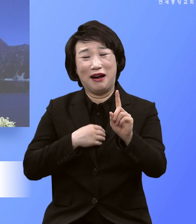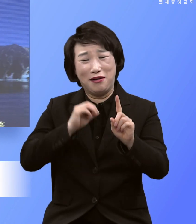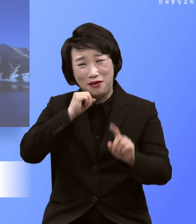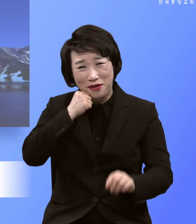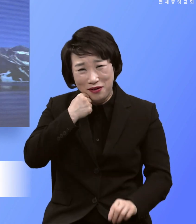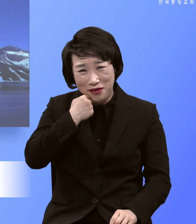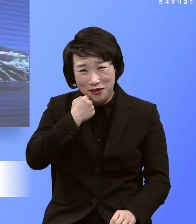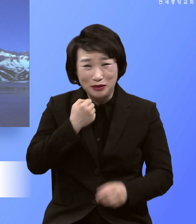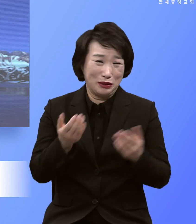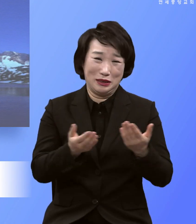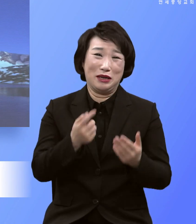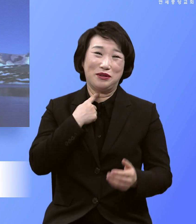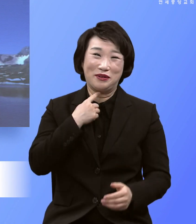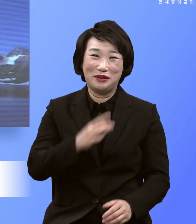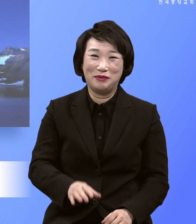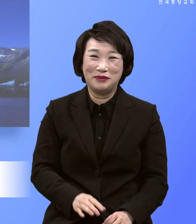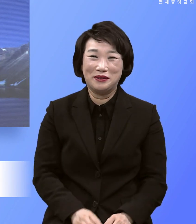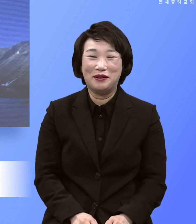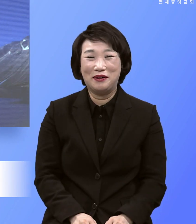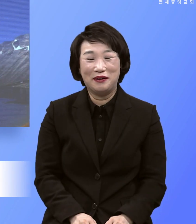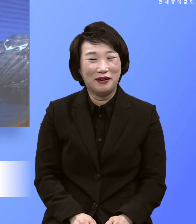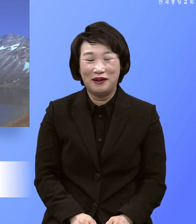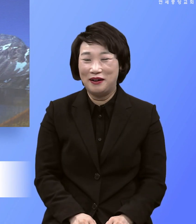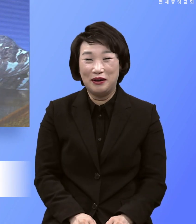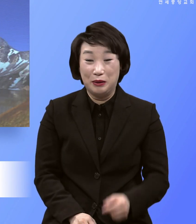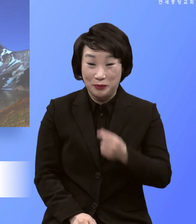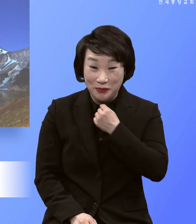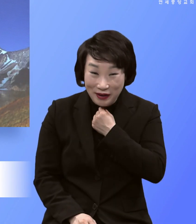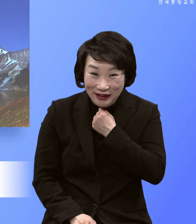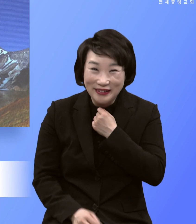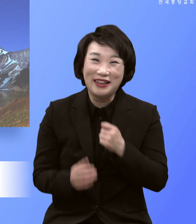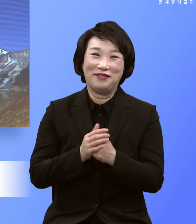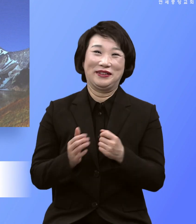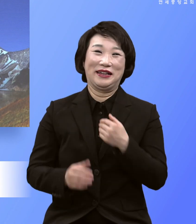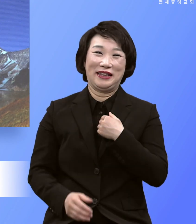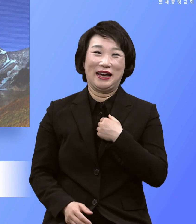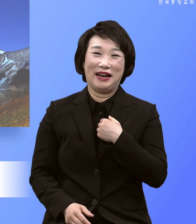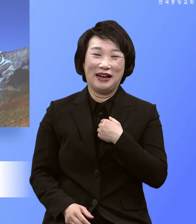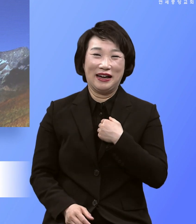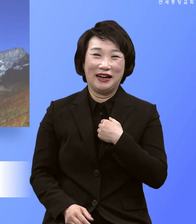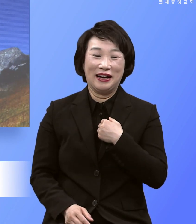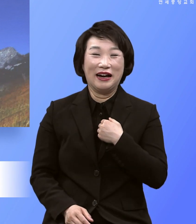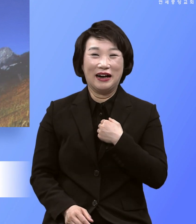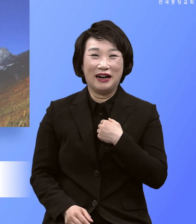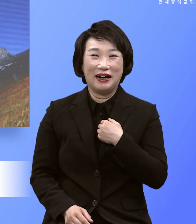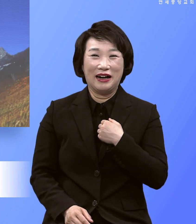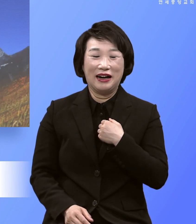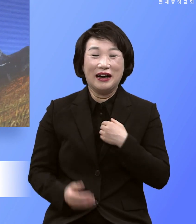억지로 한 일은 없습니다. 하고 싶어서. 예.